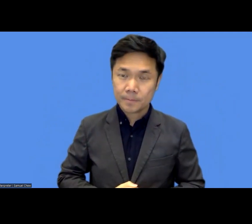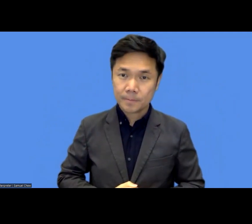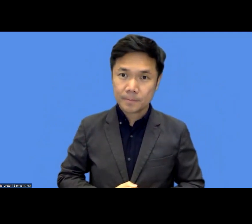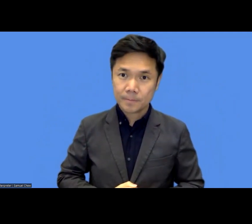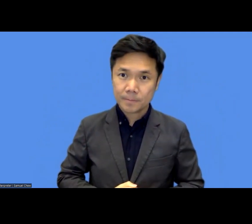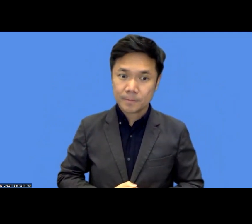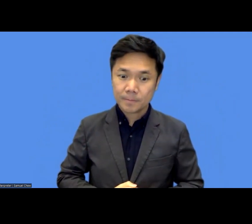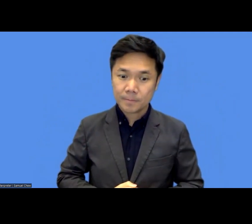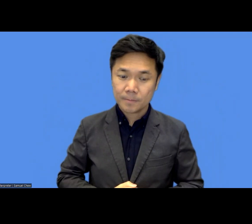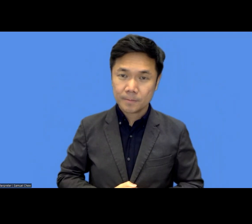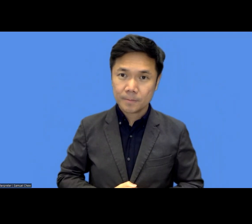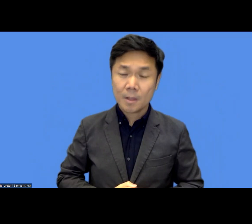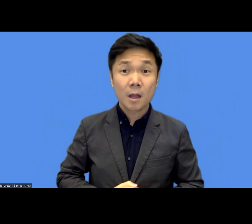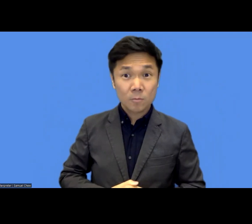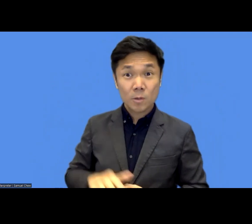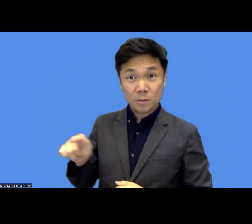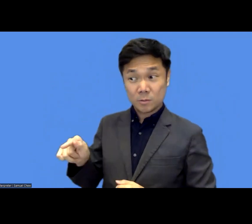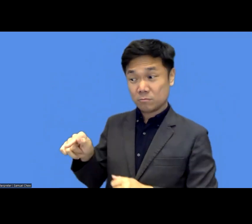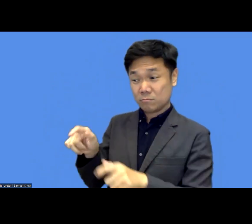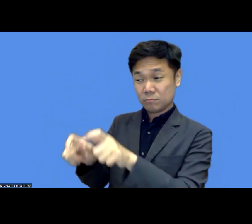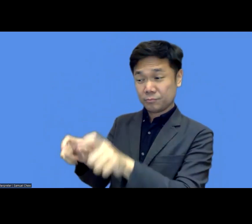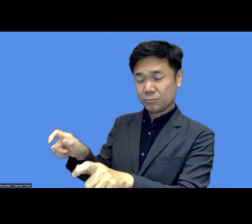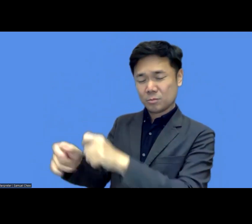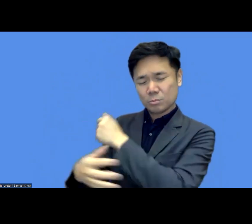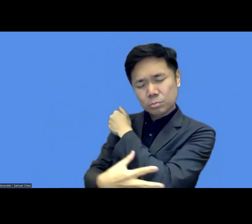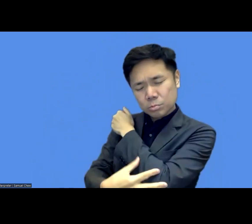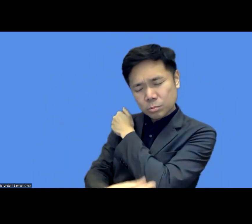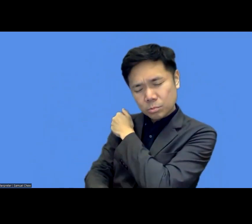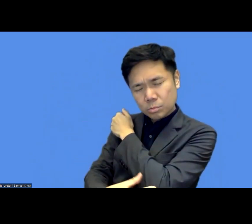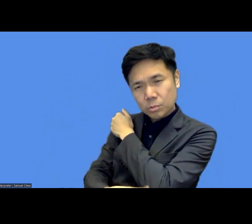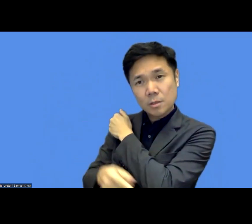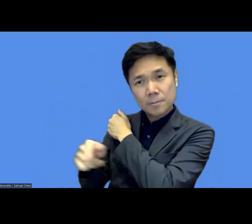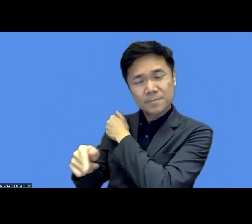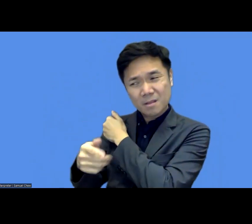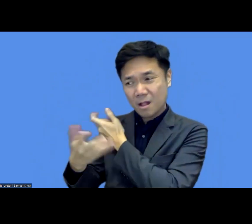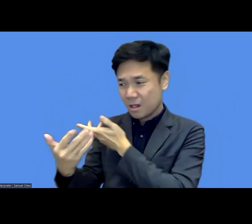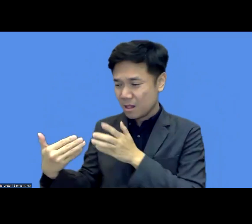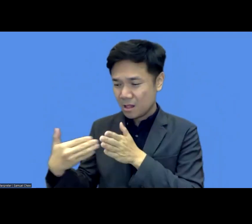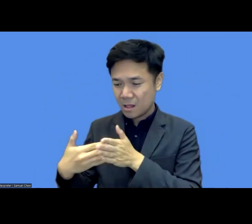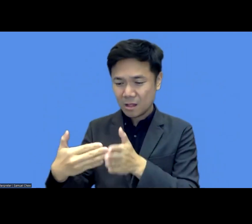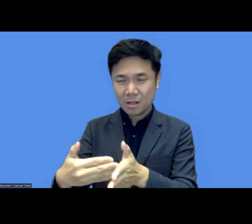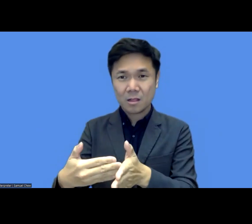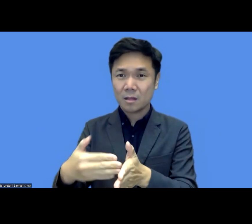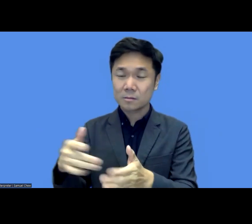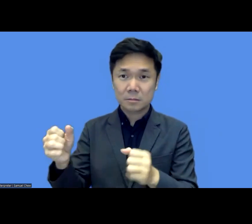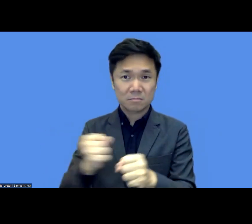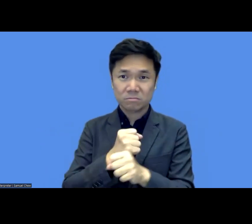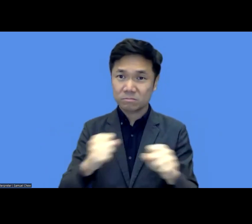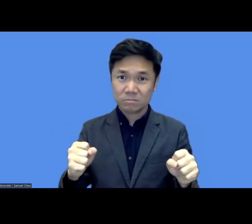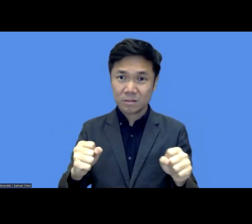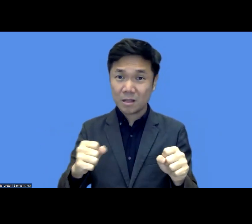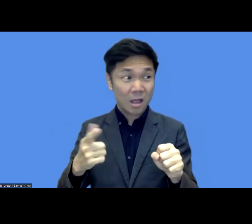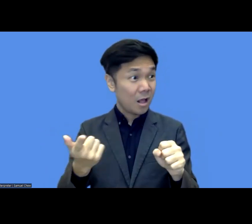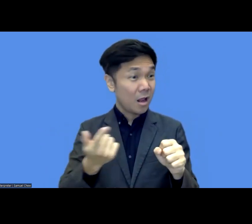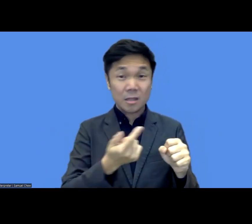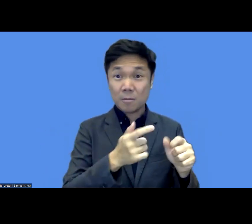Muchos de estas personas vienen de las familias pobres y tienen muchos desafíos para